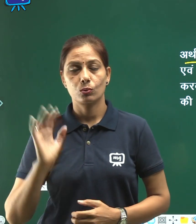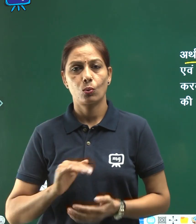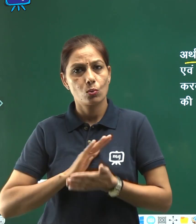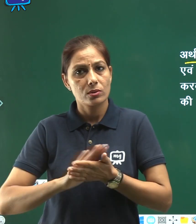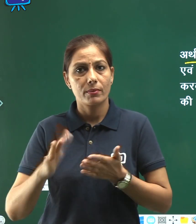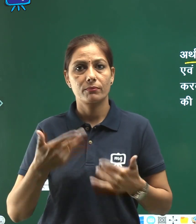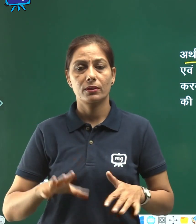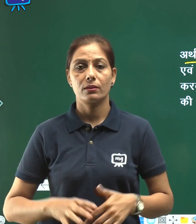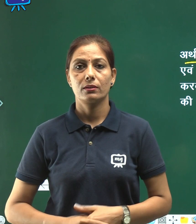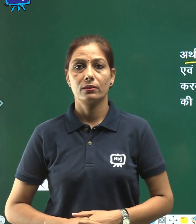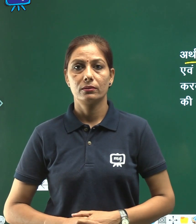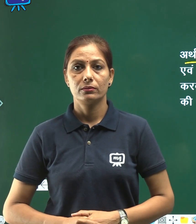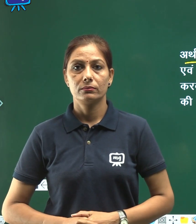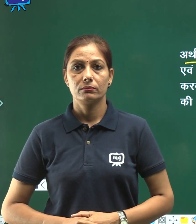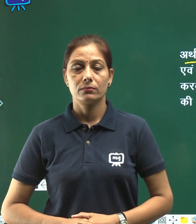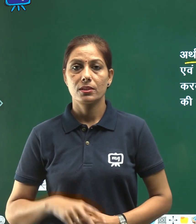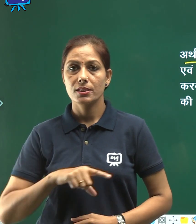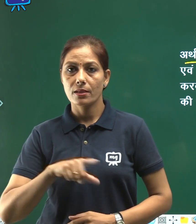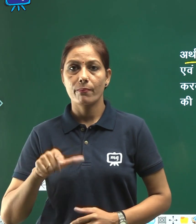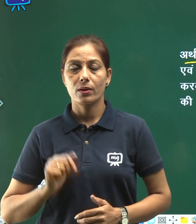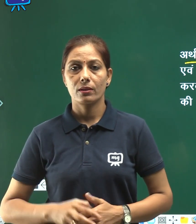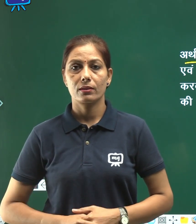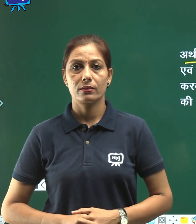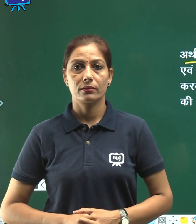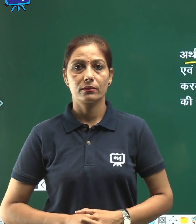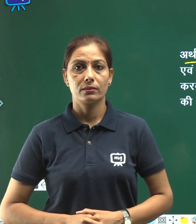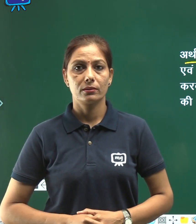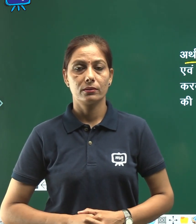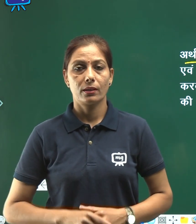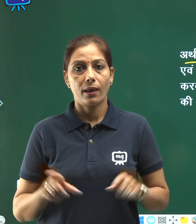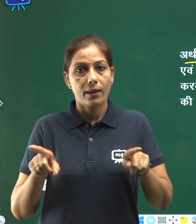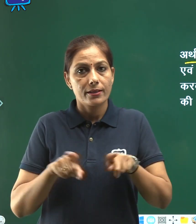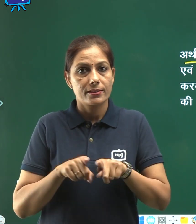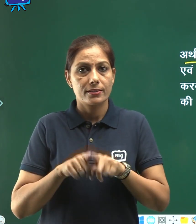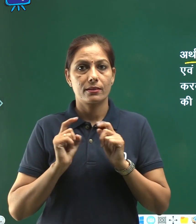समाप्त कर सब में एक जैसे